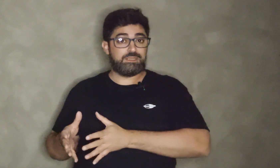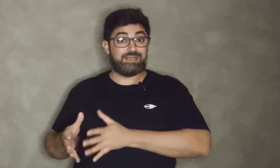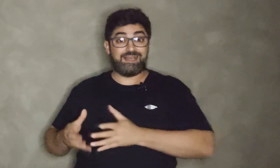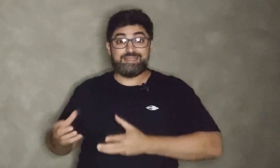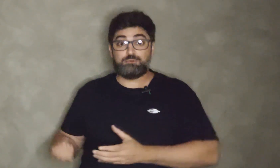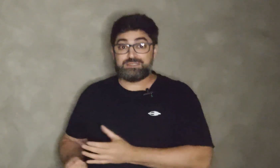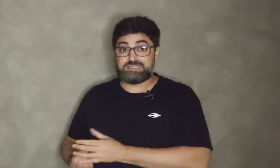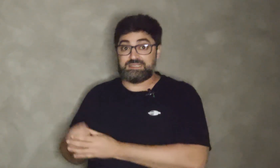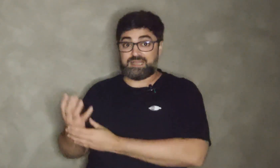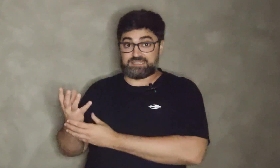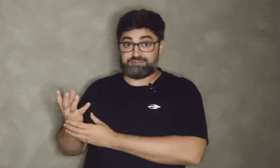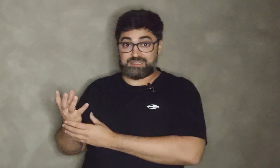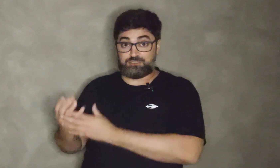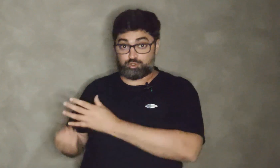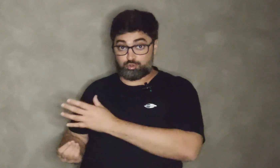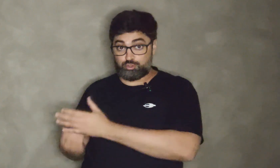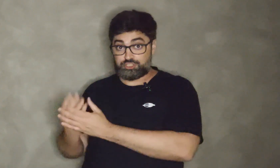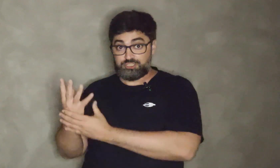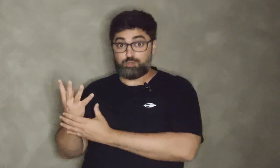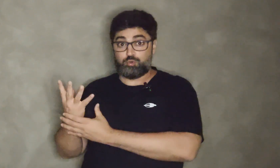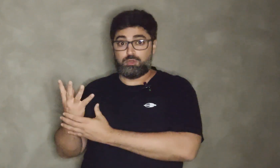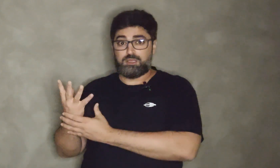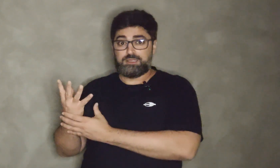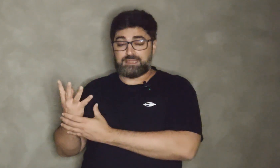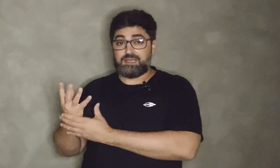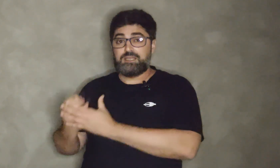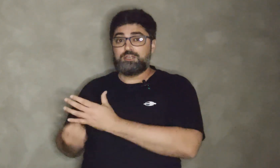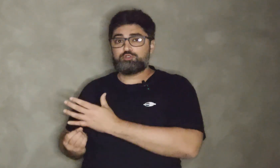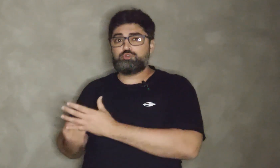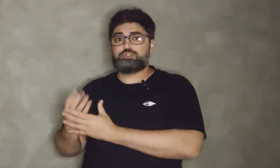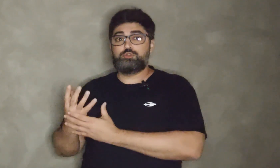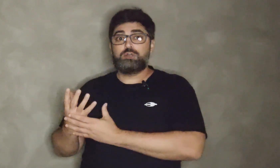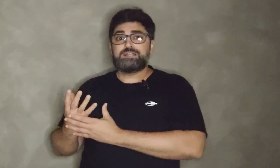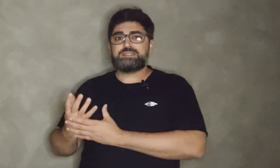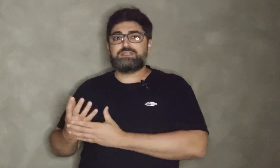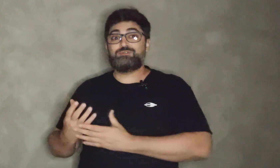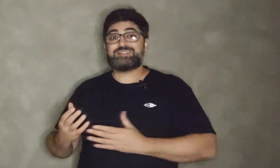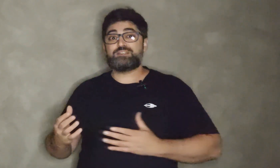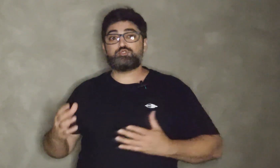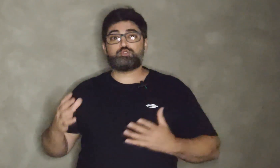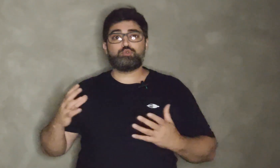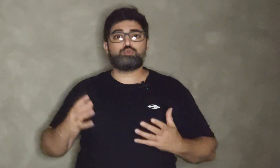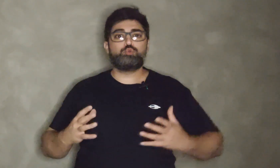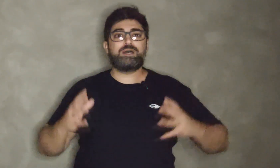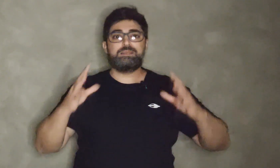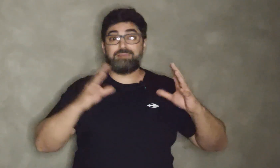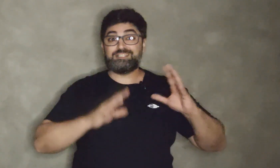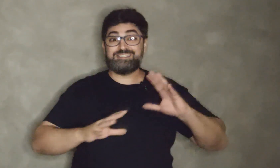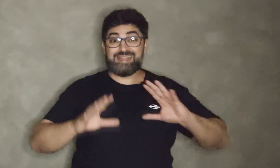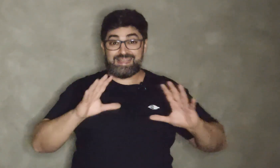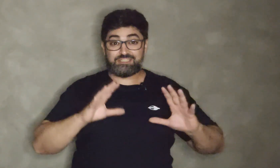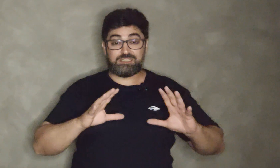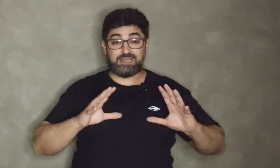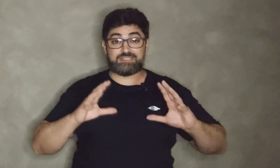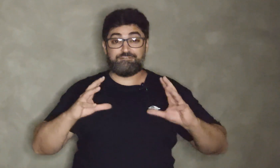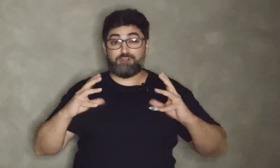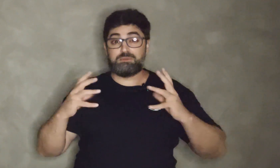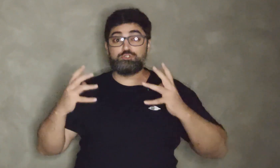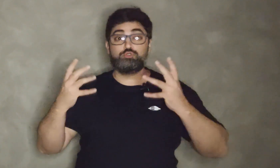dele. A língua de sinais, na verdade, surgiu, tá? Surgiu seguindo essa estrutura imaginética, essa forma